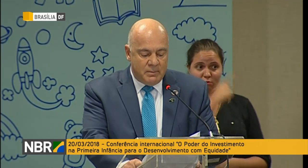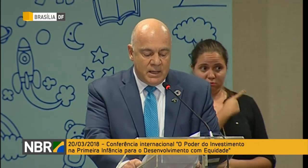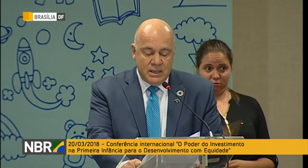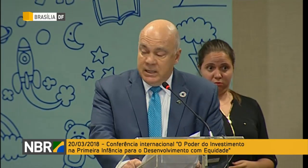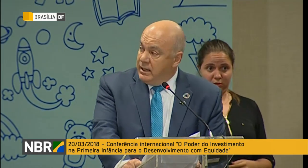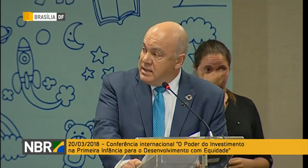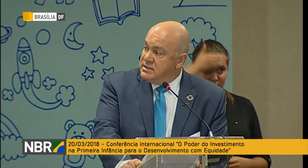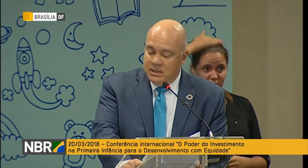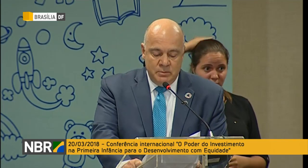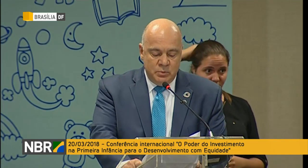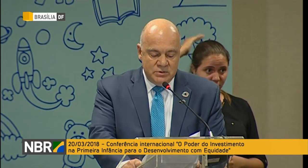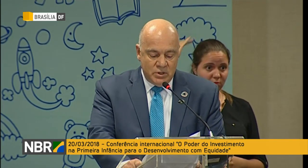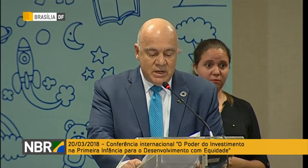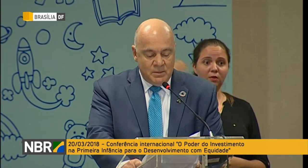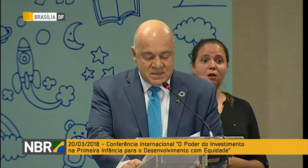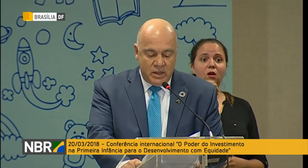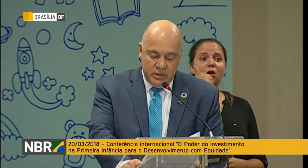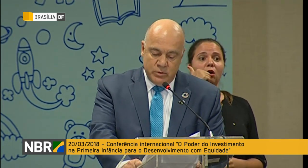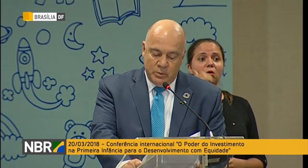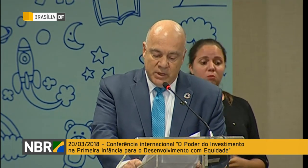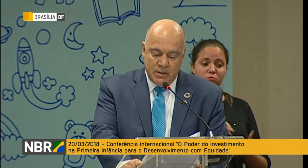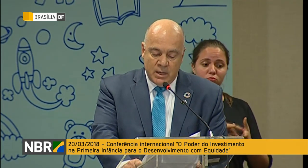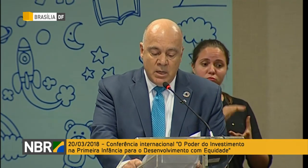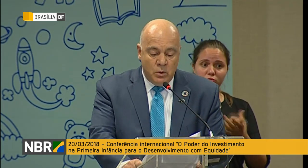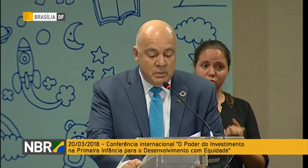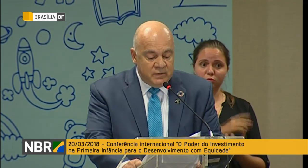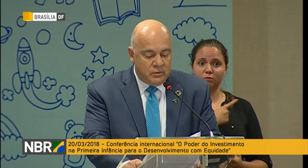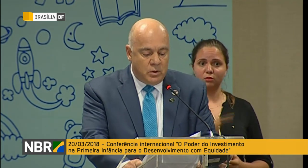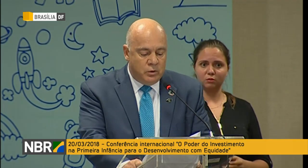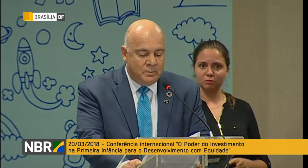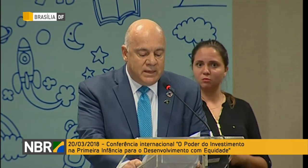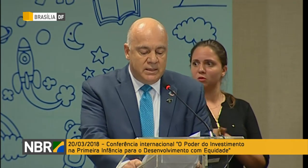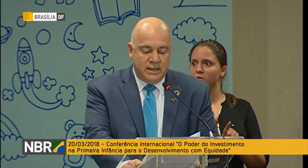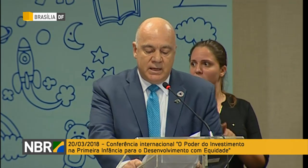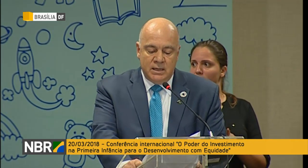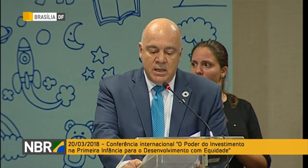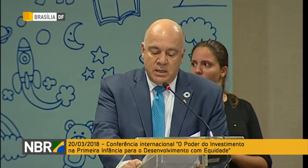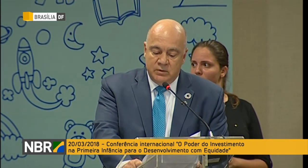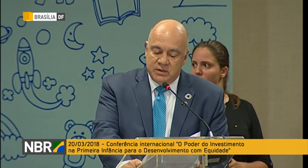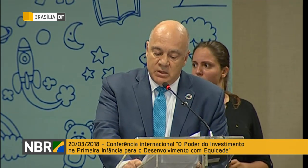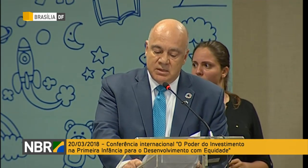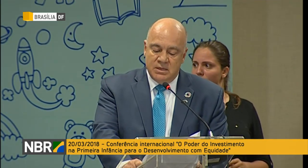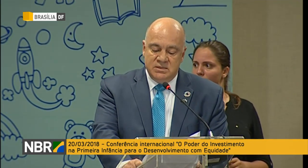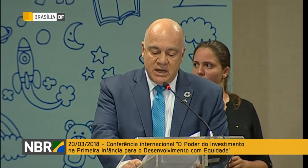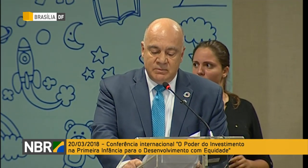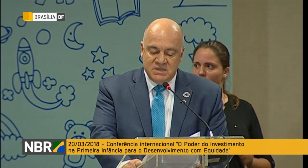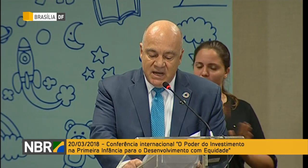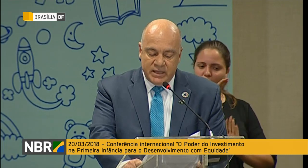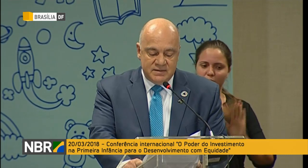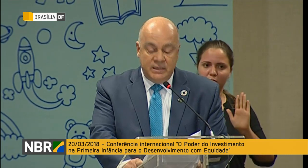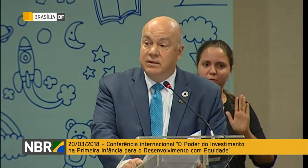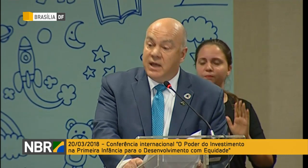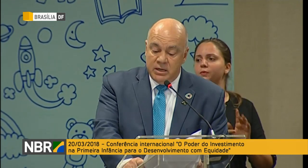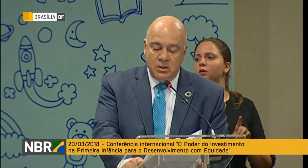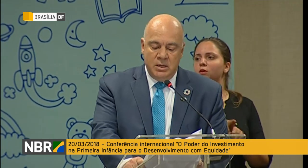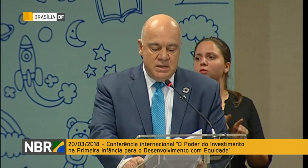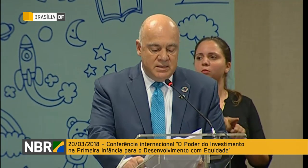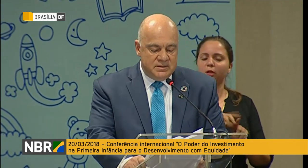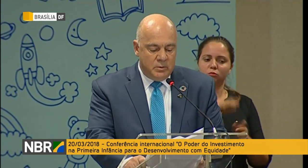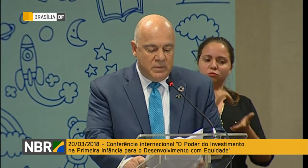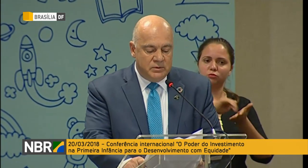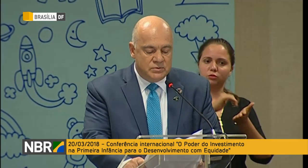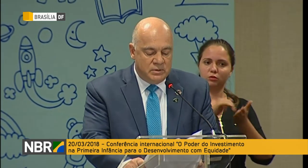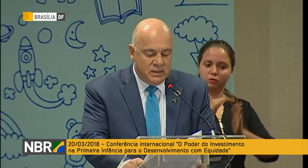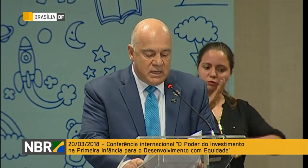primeira dama, grande impulsora e embaixadora do programa, o ministro Osmar Terra e o senhor Jiram Girade, secretário